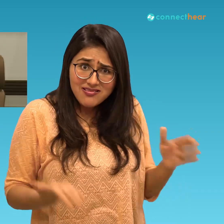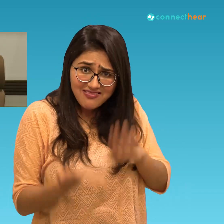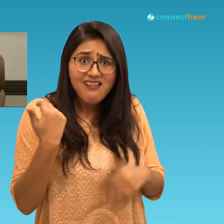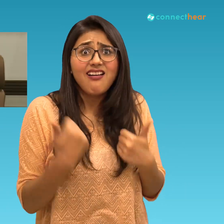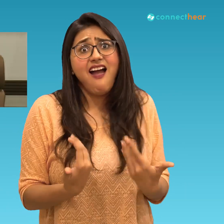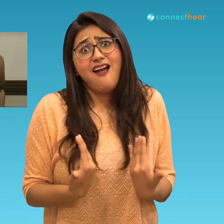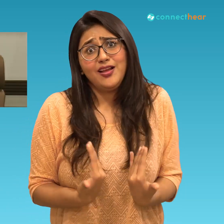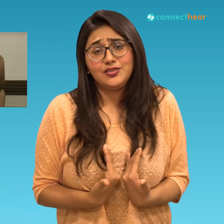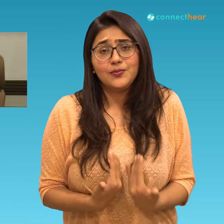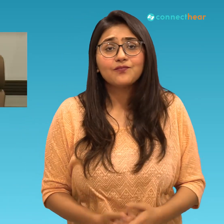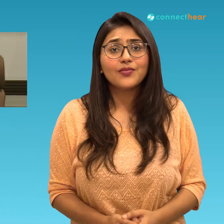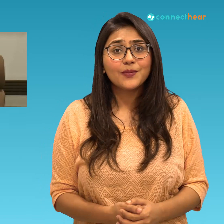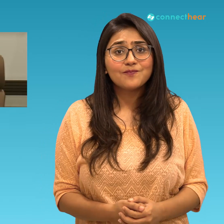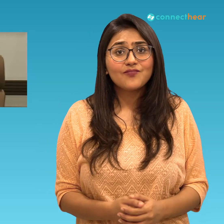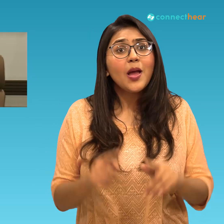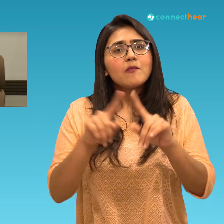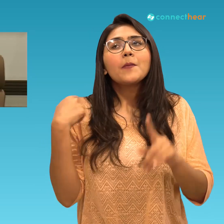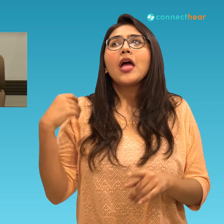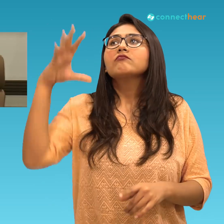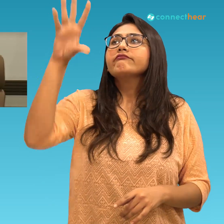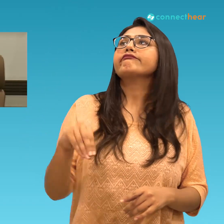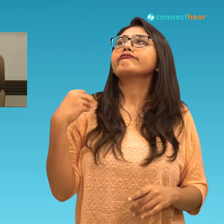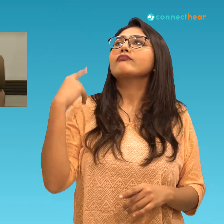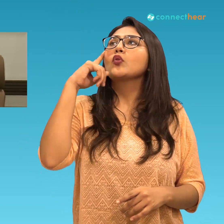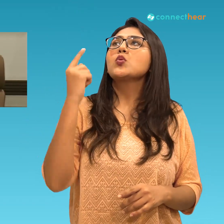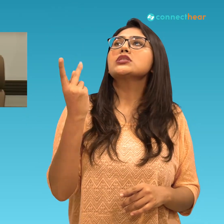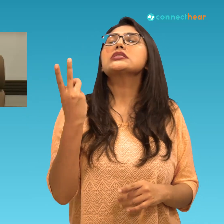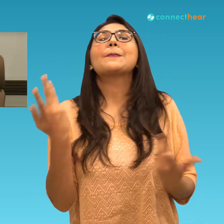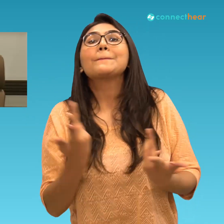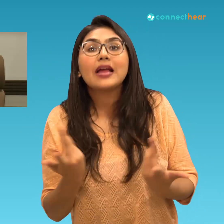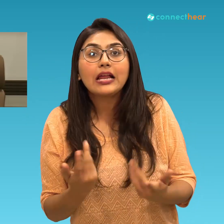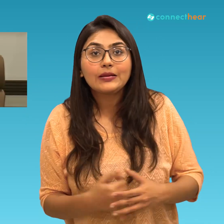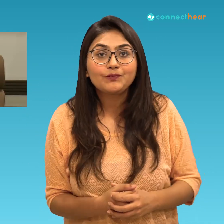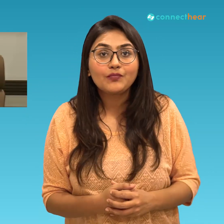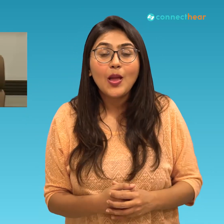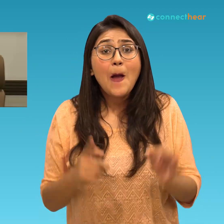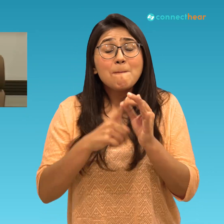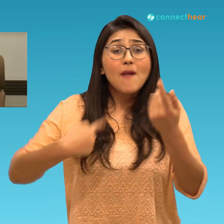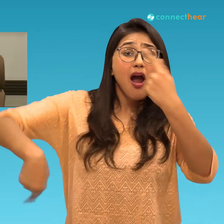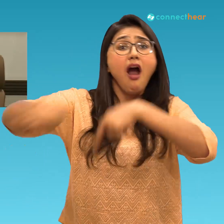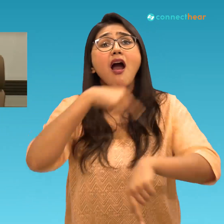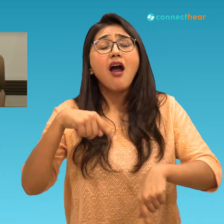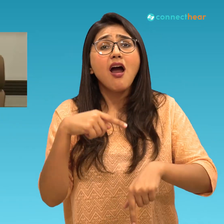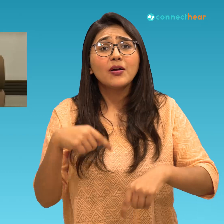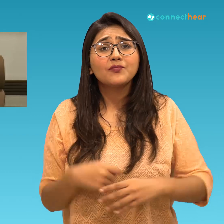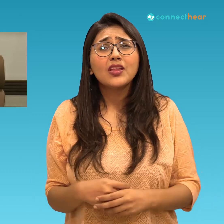और अगर मैं टोटल आपके सामने इस वक्त फिगर्स रखूं तो पूरे पाकिस्तान के अंदर अगर हमारे